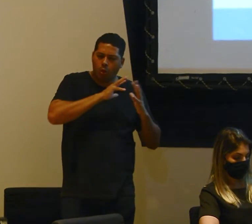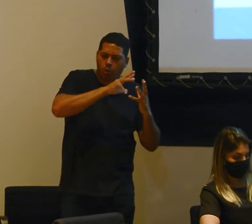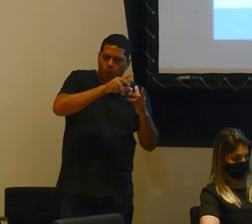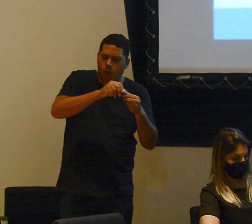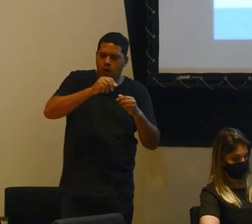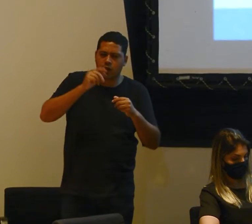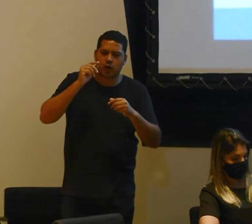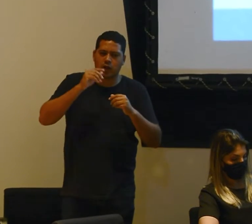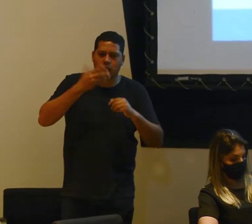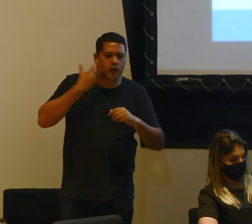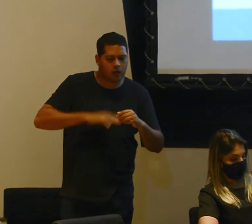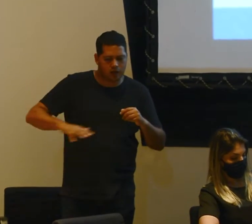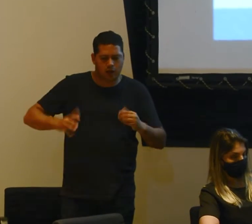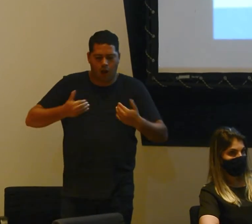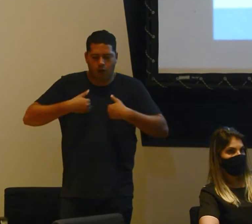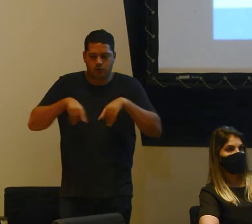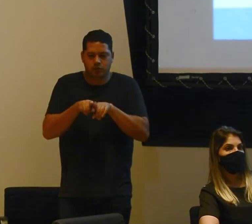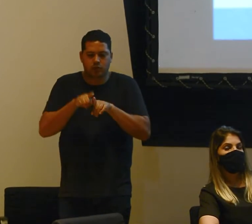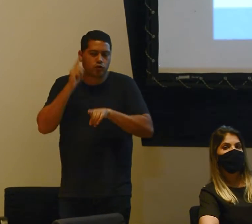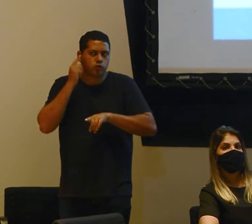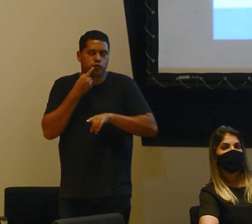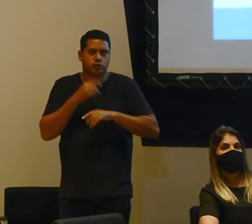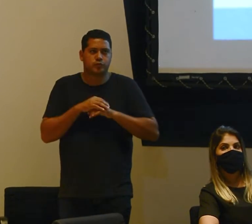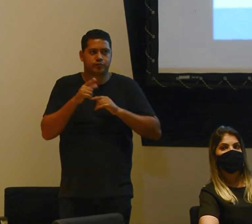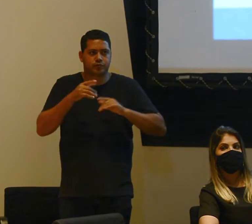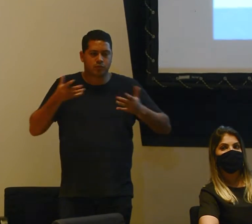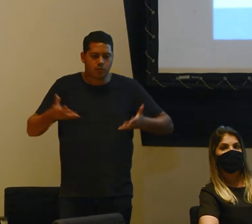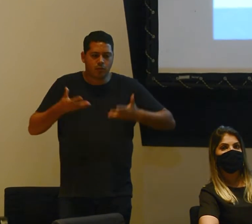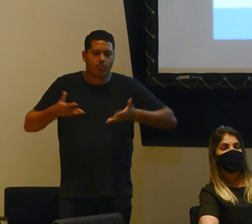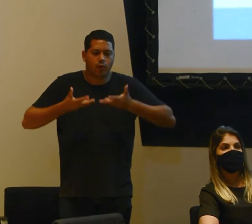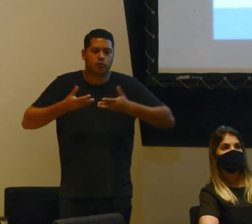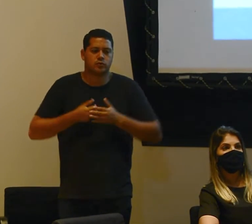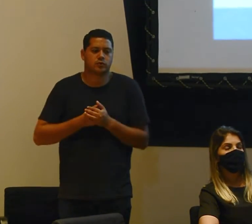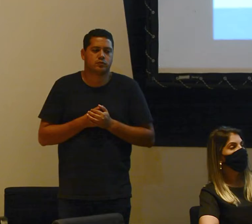e são surdas? Bom, via estímulo da questão